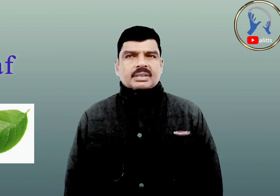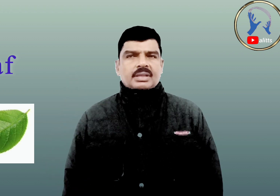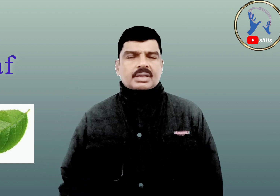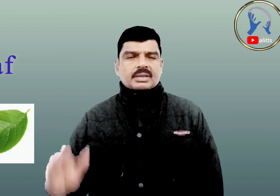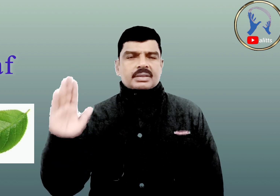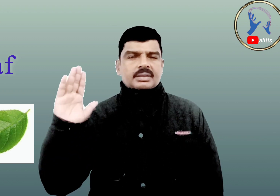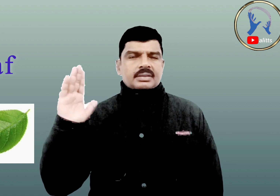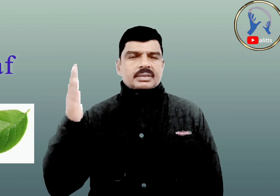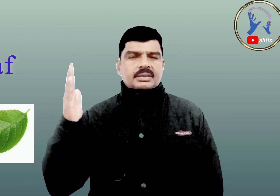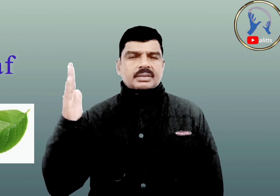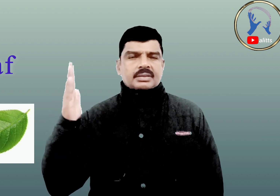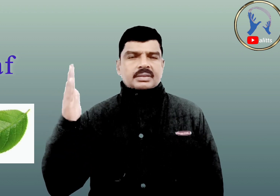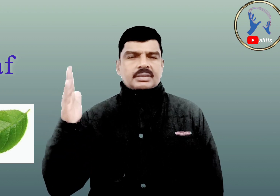पत्ता।